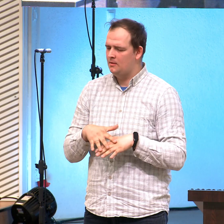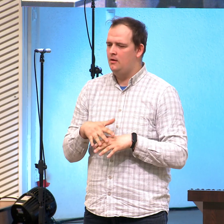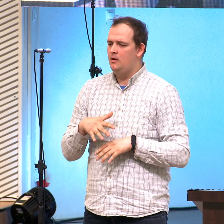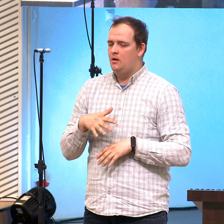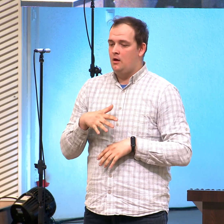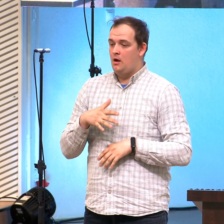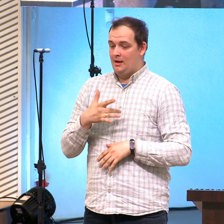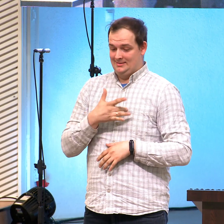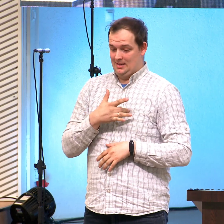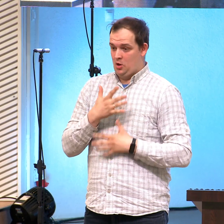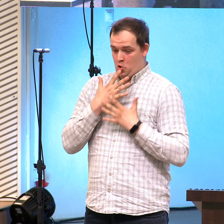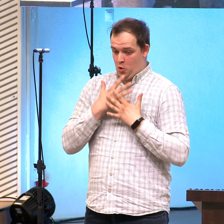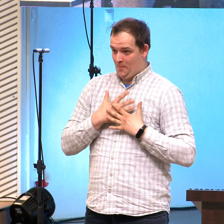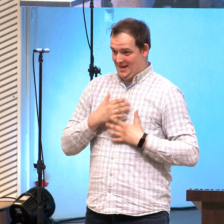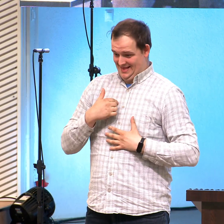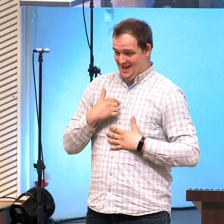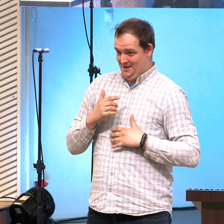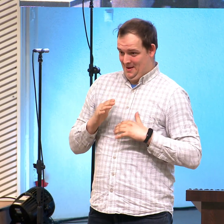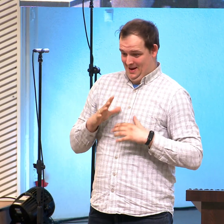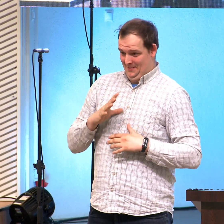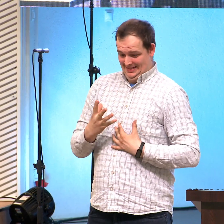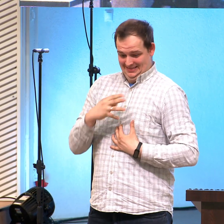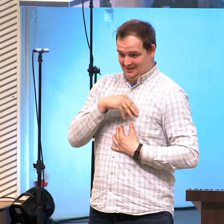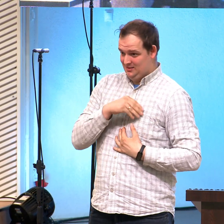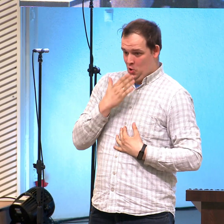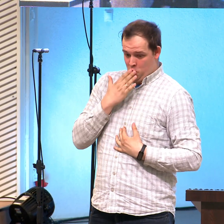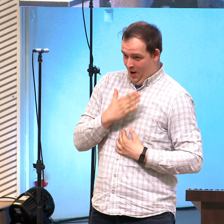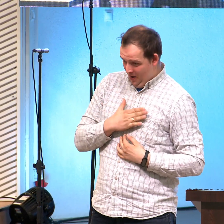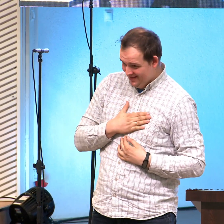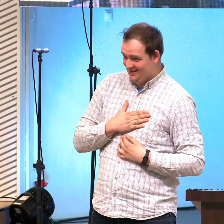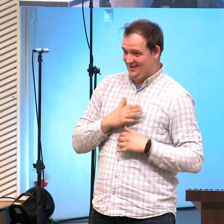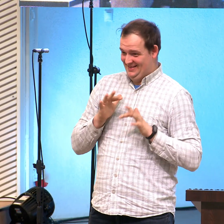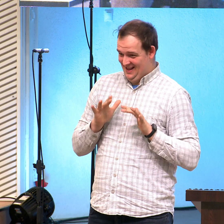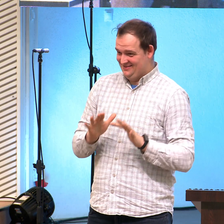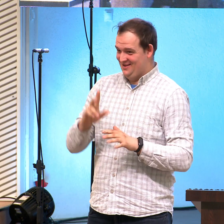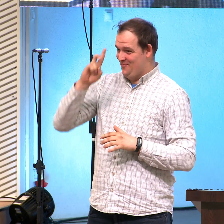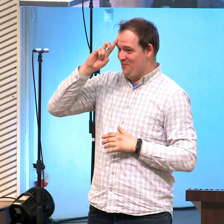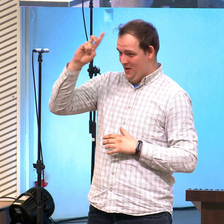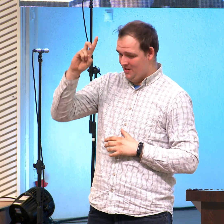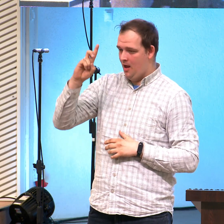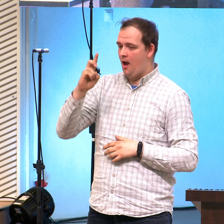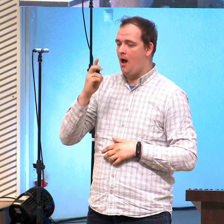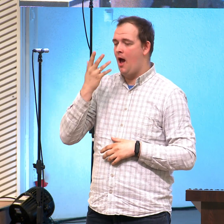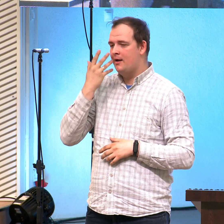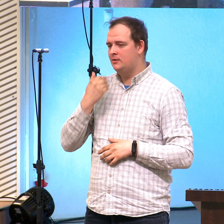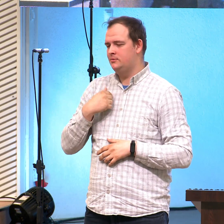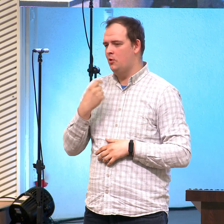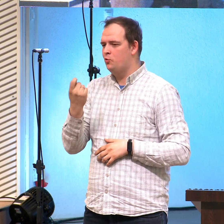значит все это? Я размышляла в сердце своем. Если в моем сердце любовь, она